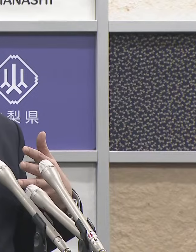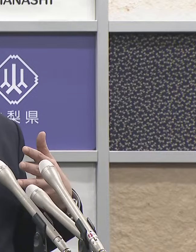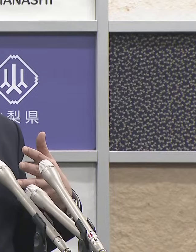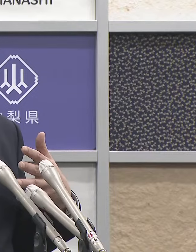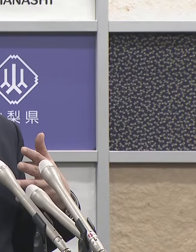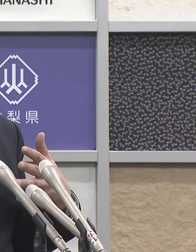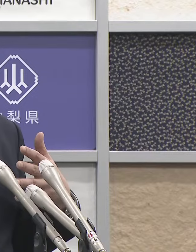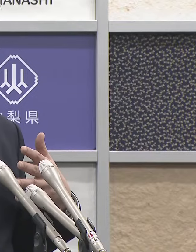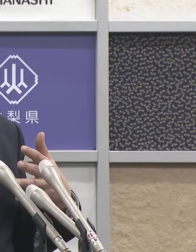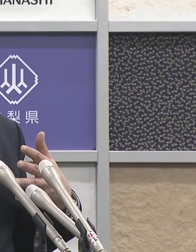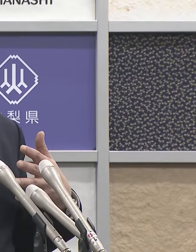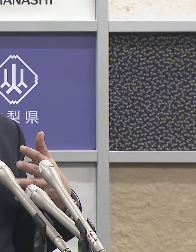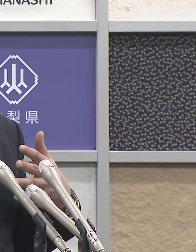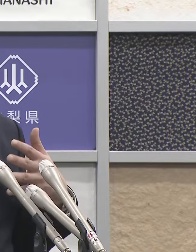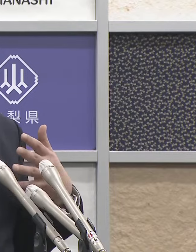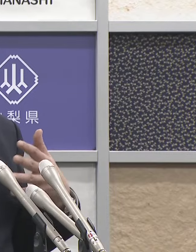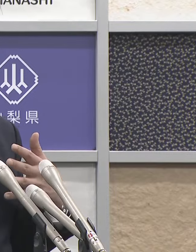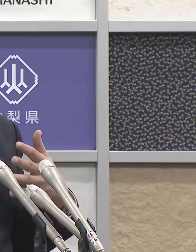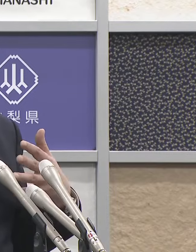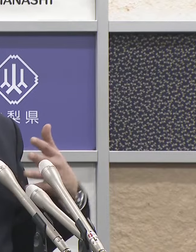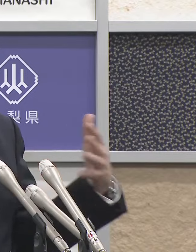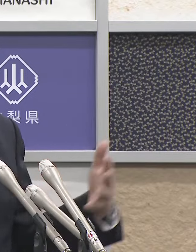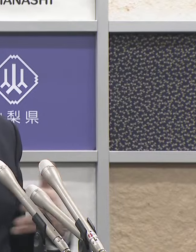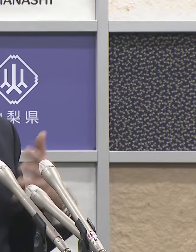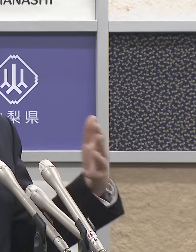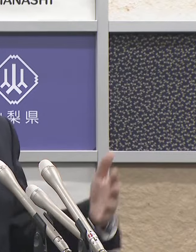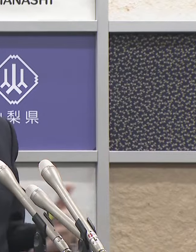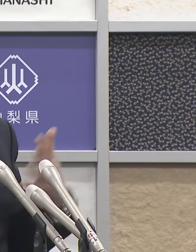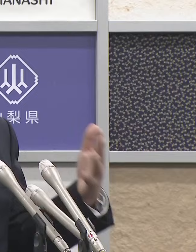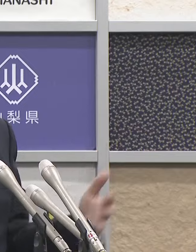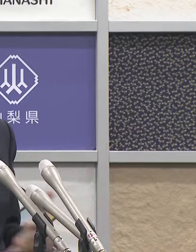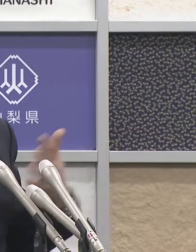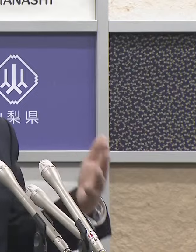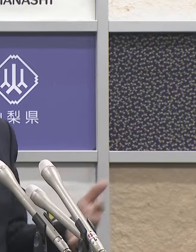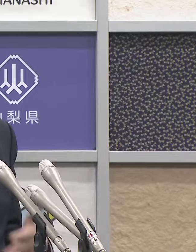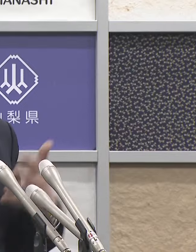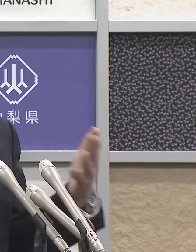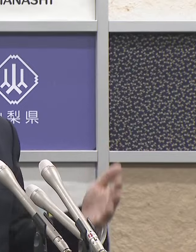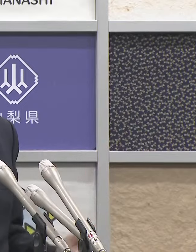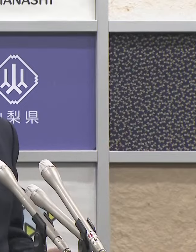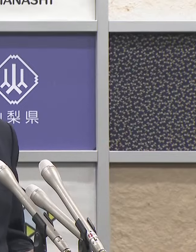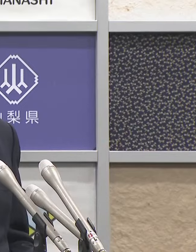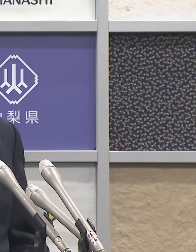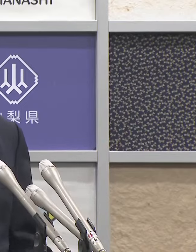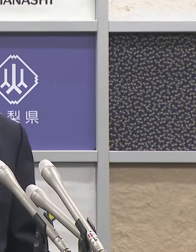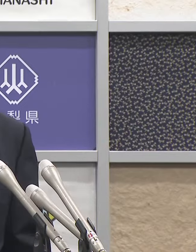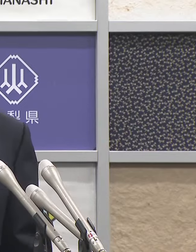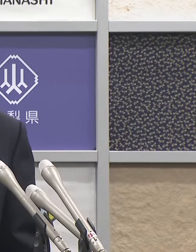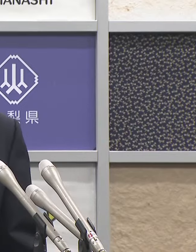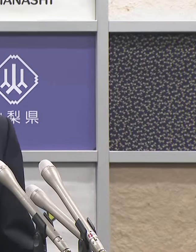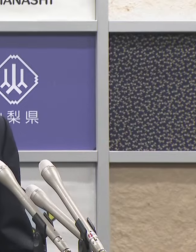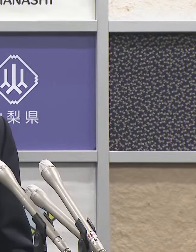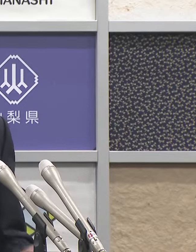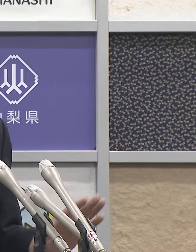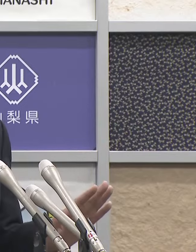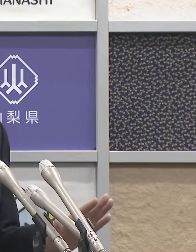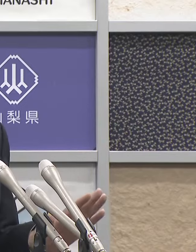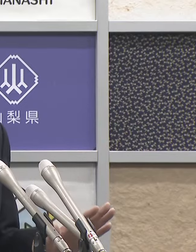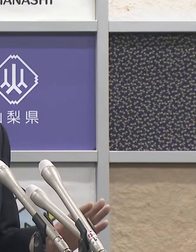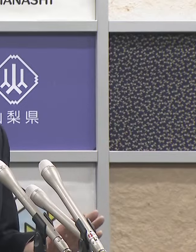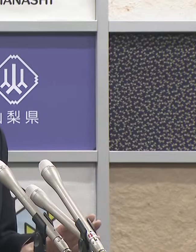話を伺うとですね、かなりありそうなんです。こういうそのものをですね、発掘をしながら、じゃ例えばその富士山